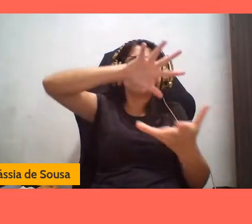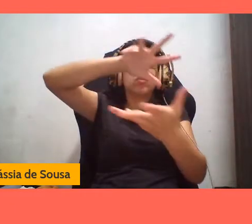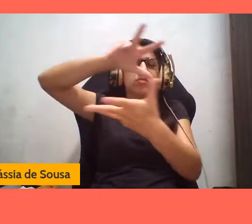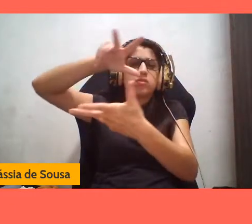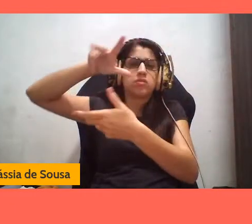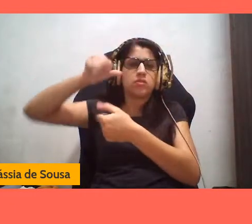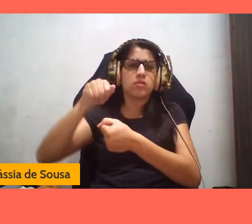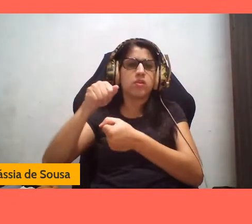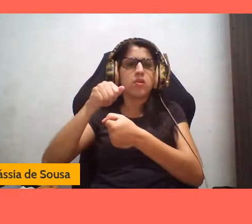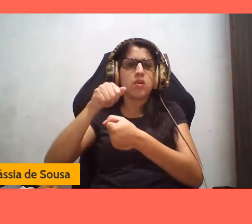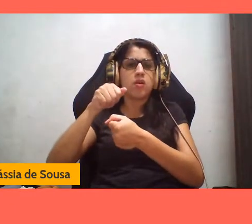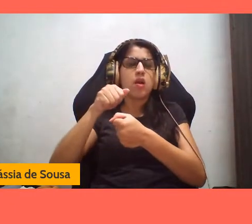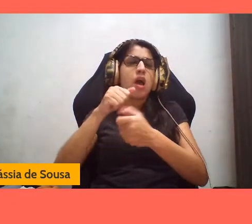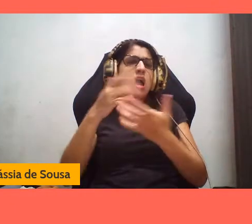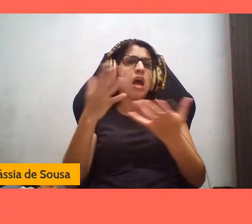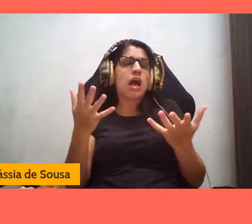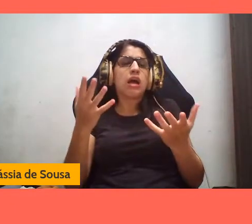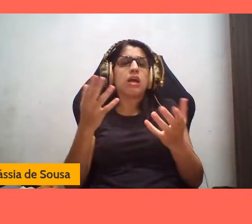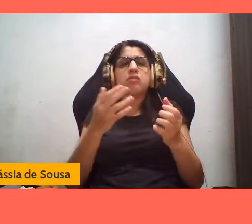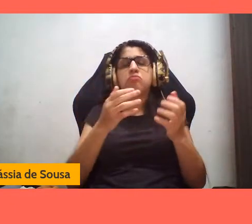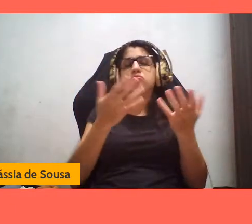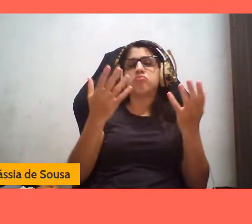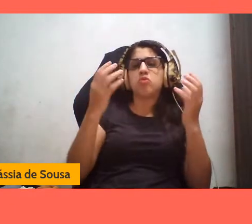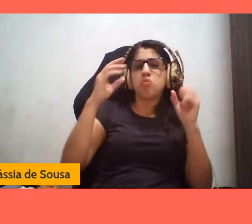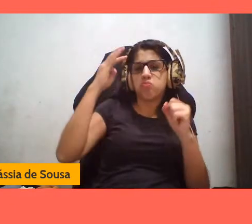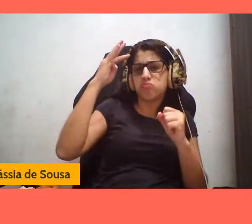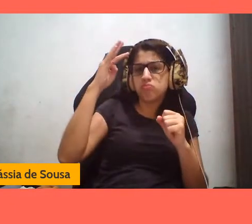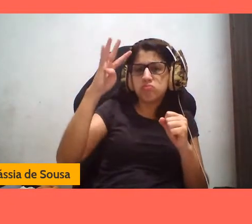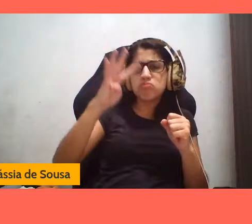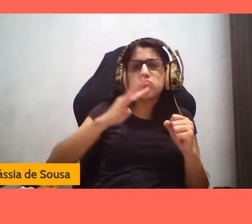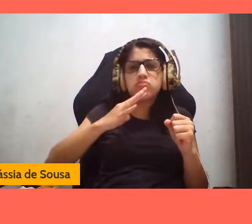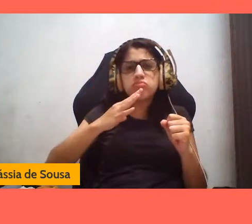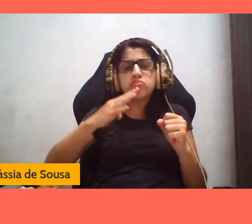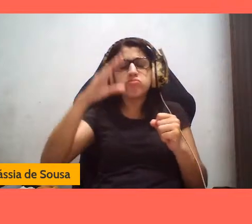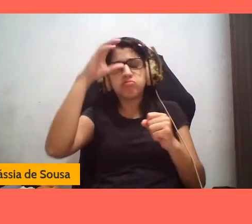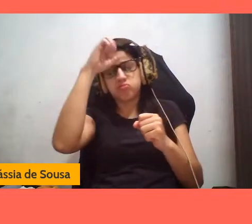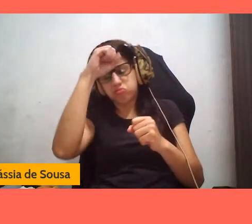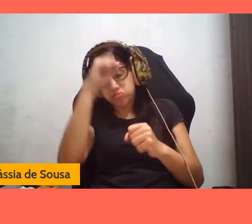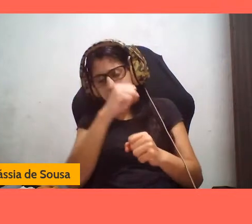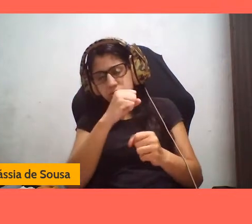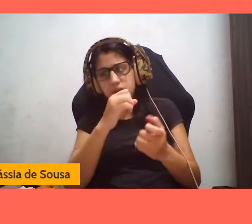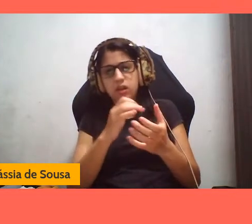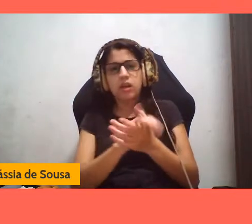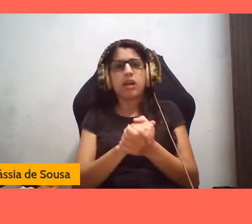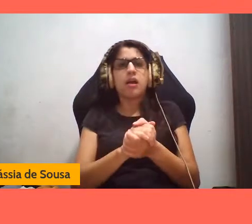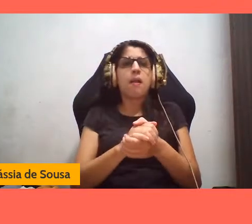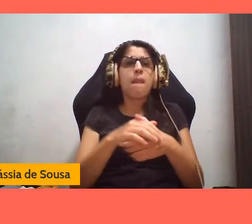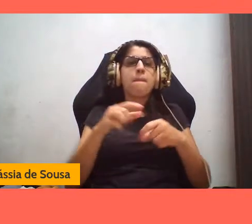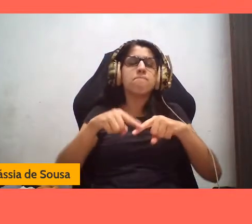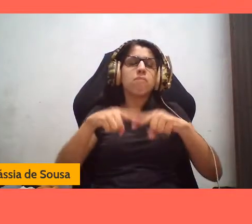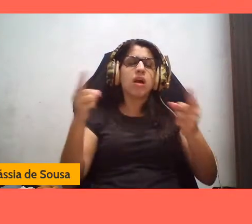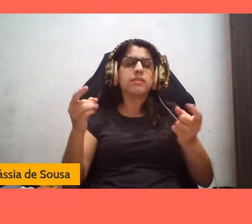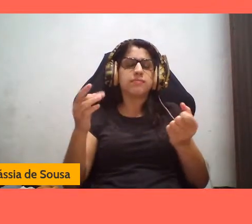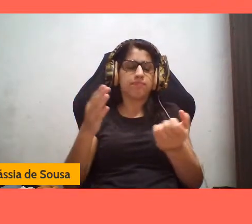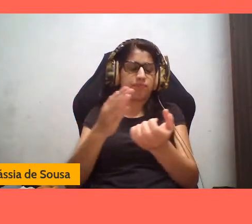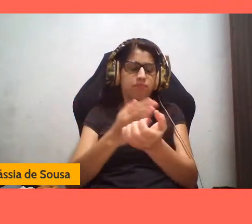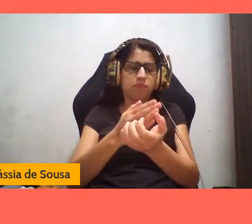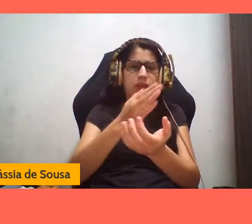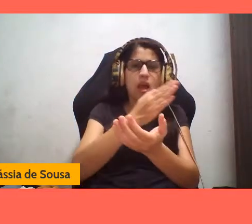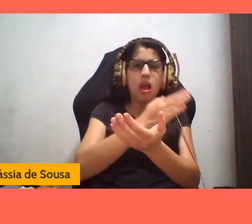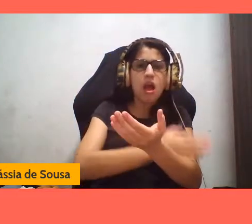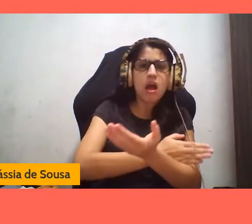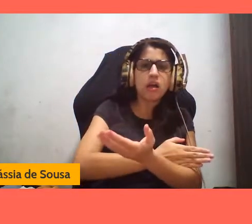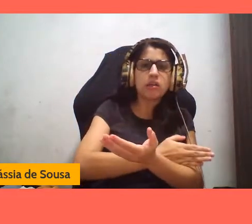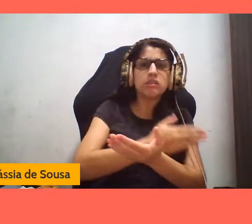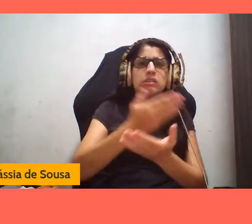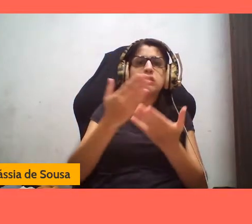de conhecimento. Porém, né, antes de entrar, na discussão sobre